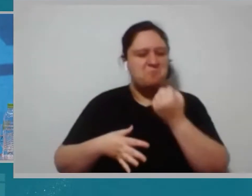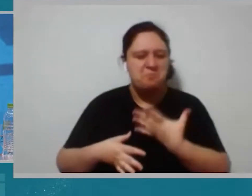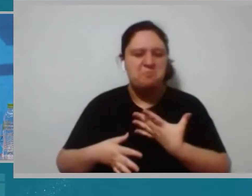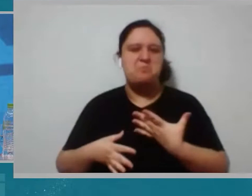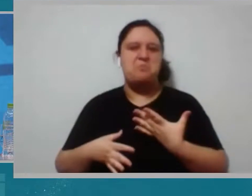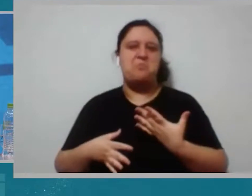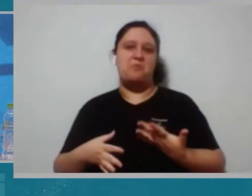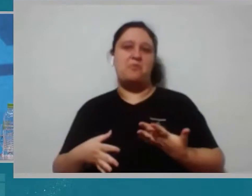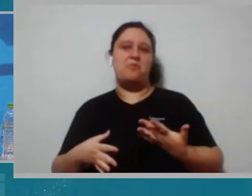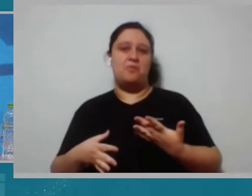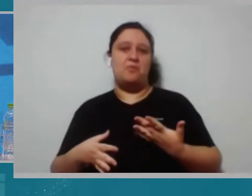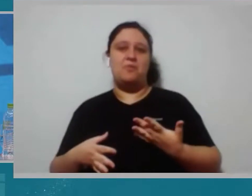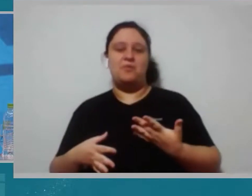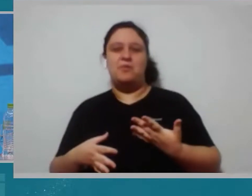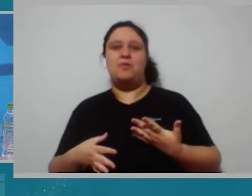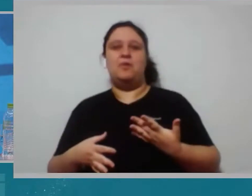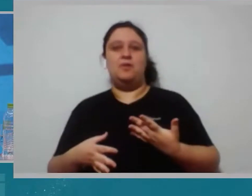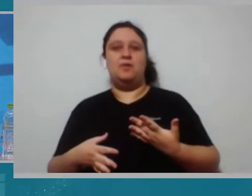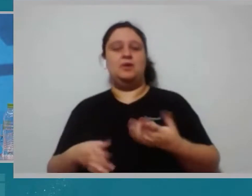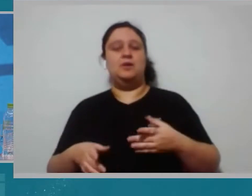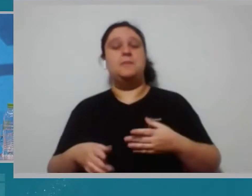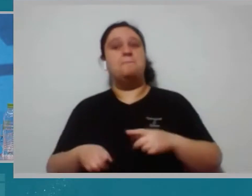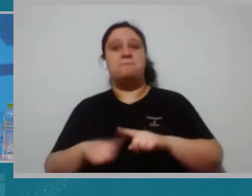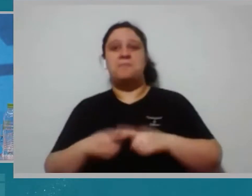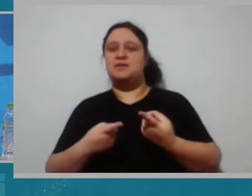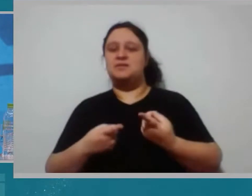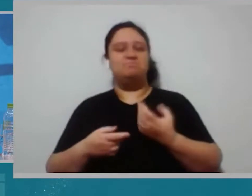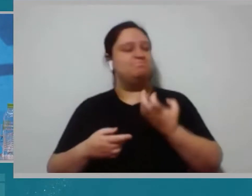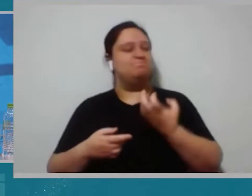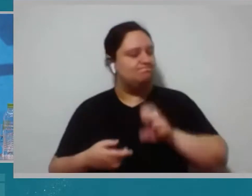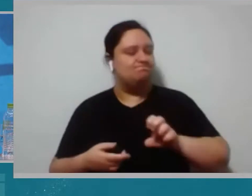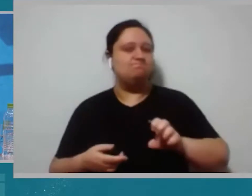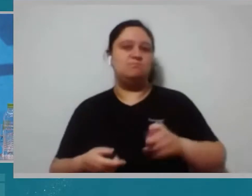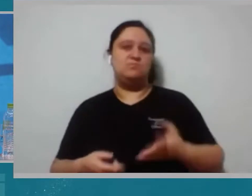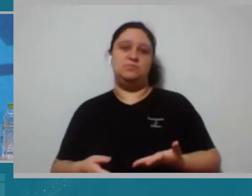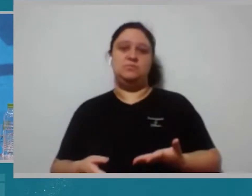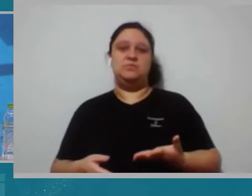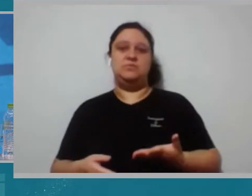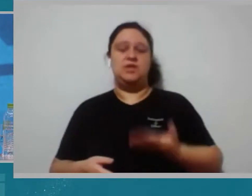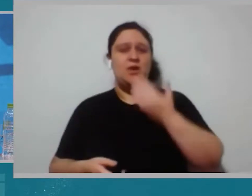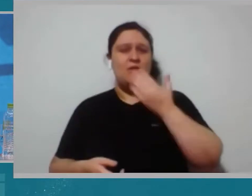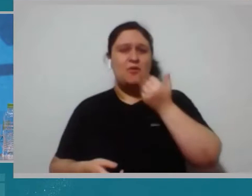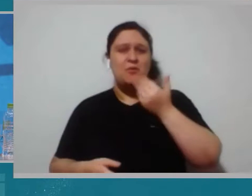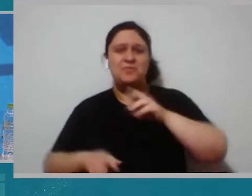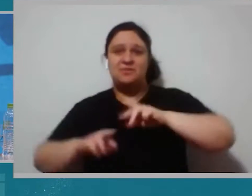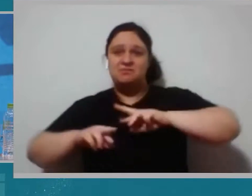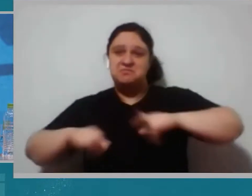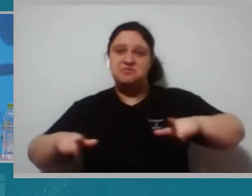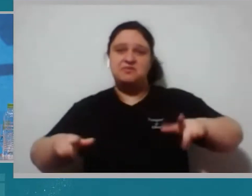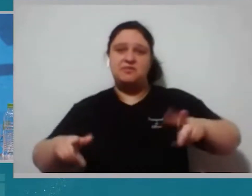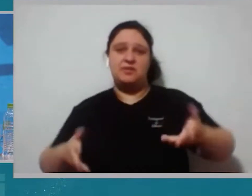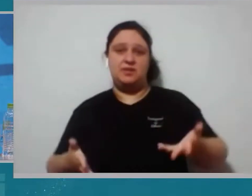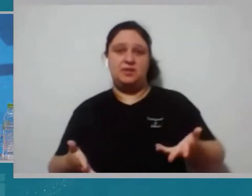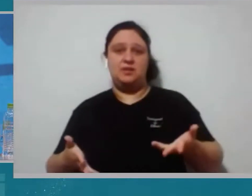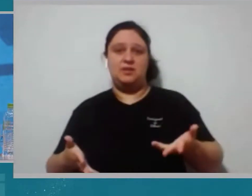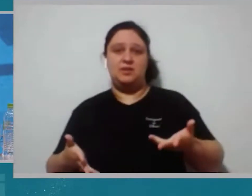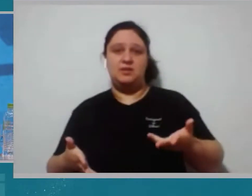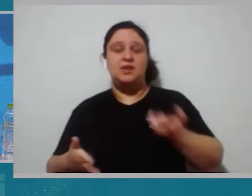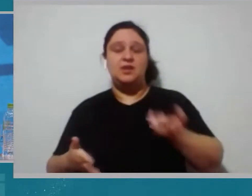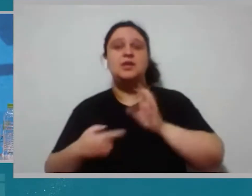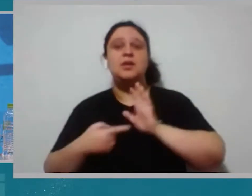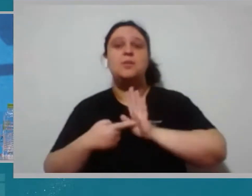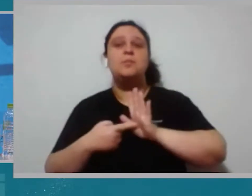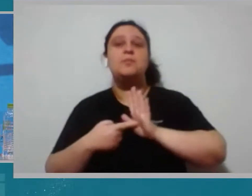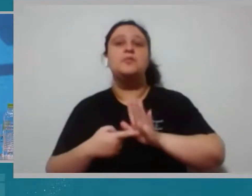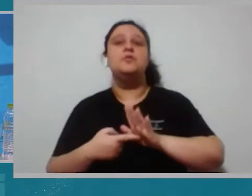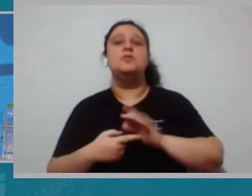de manjares também. Mas sua alimentação era totalmente diferente, para mostrar que aqui há